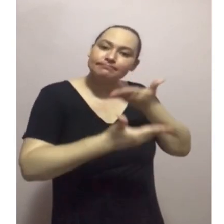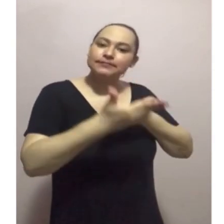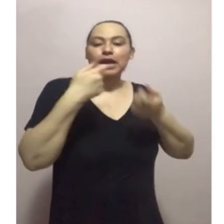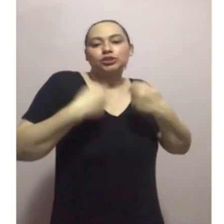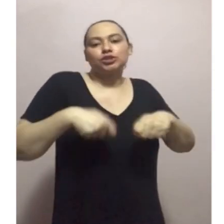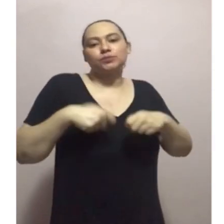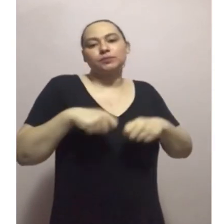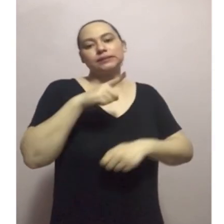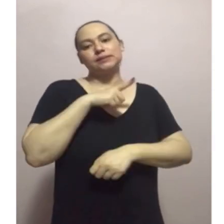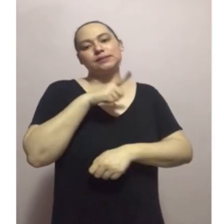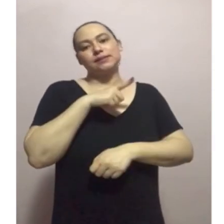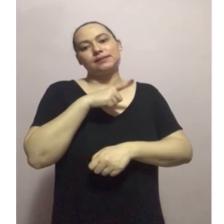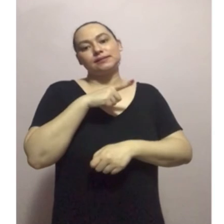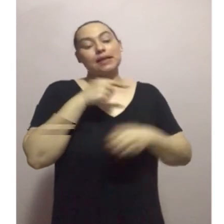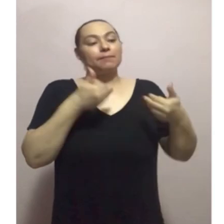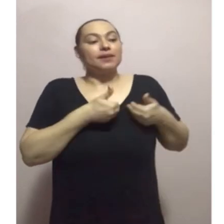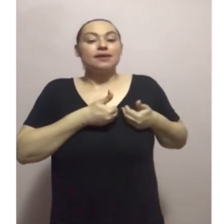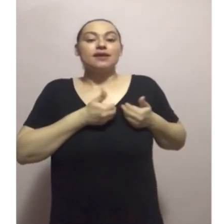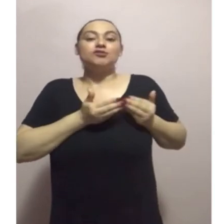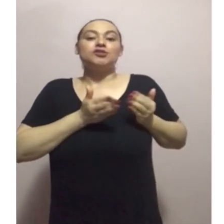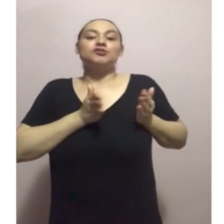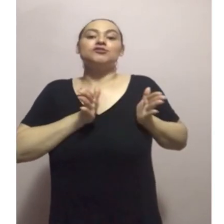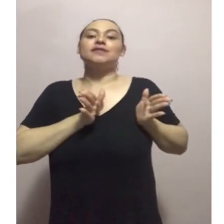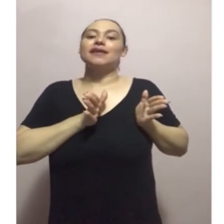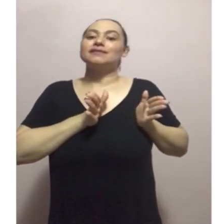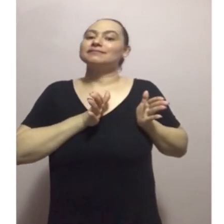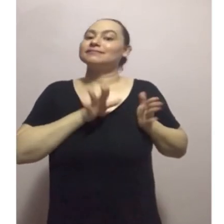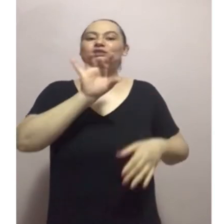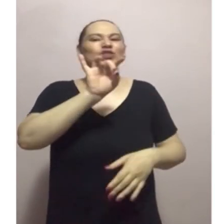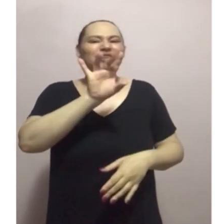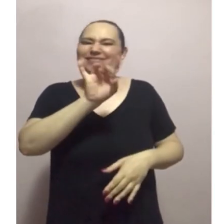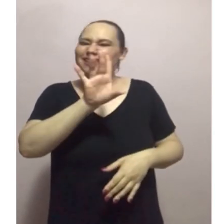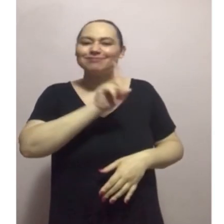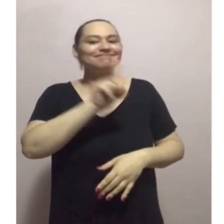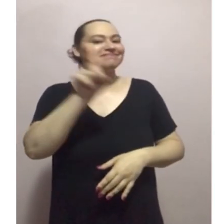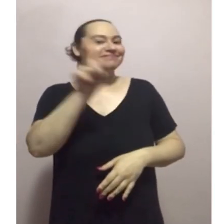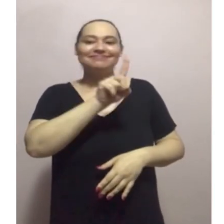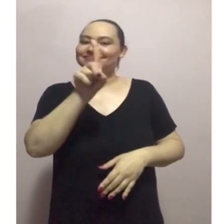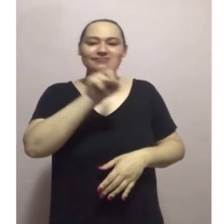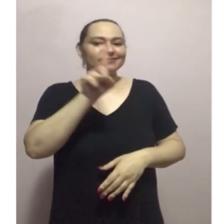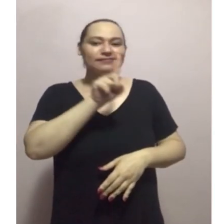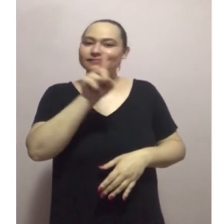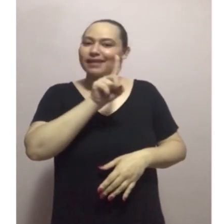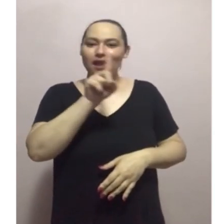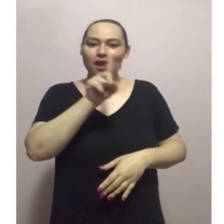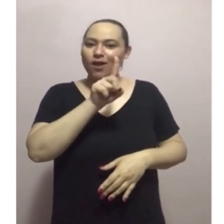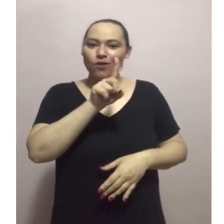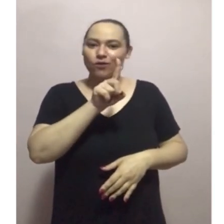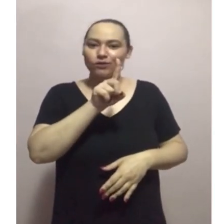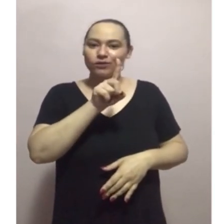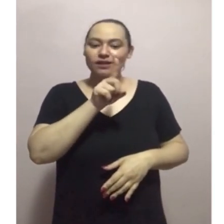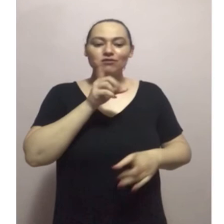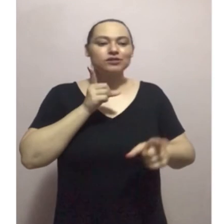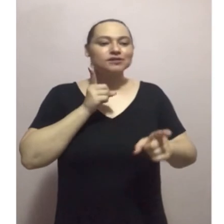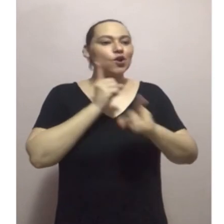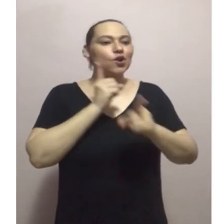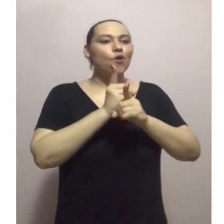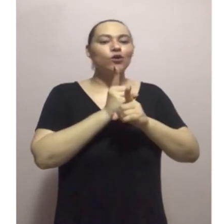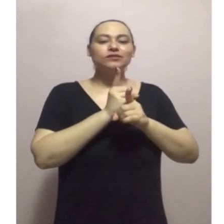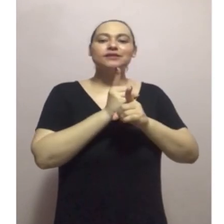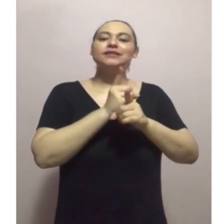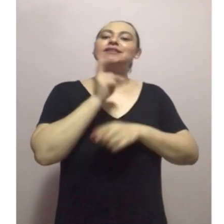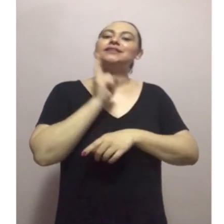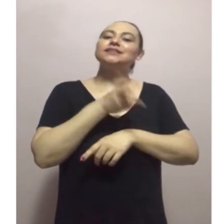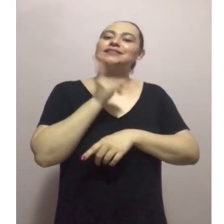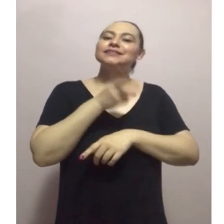gente precisa estar e que com se a essa gente troca. abrir o coração, a gente não está sozinho, mesmo isolado, né? Ou seja, eu